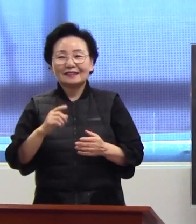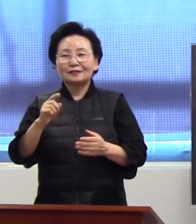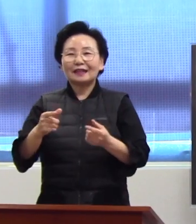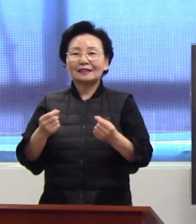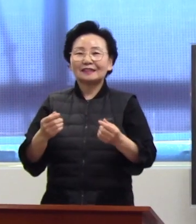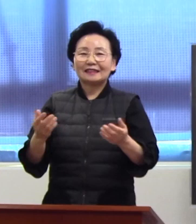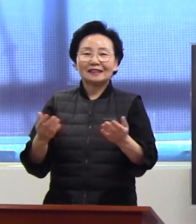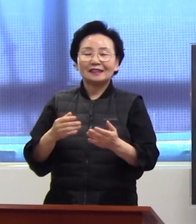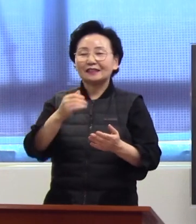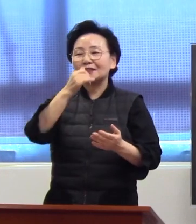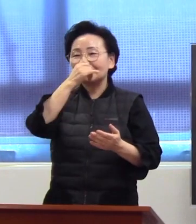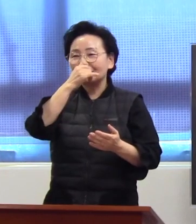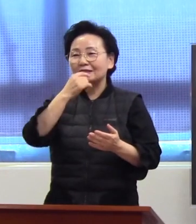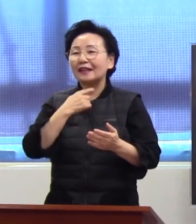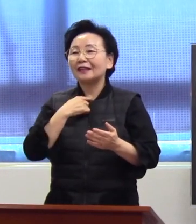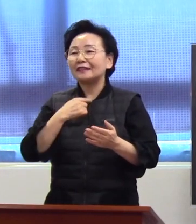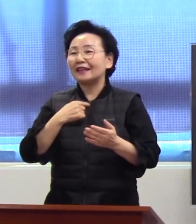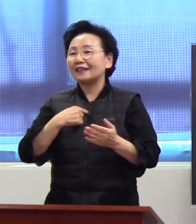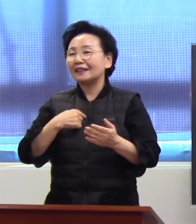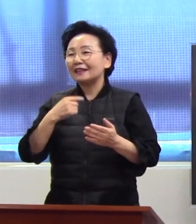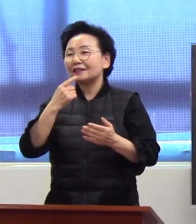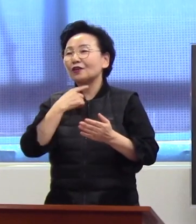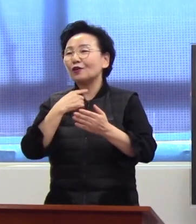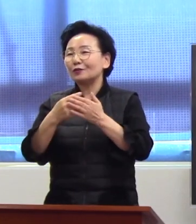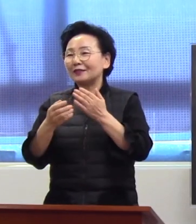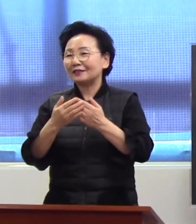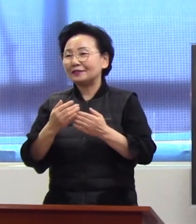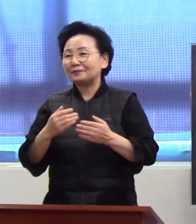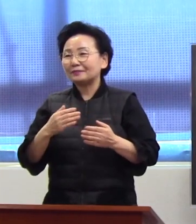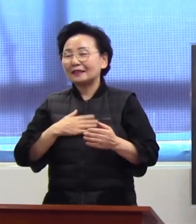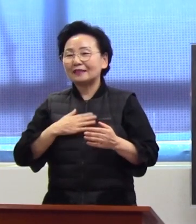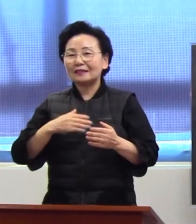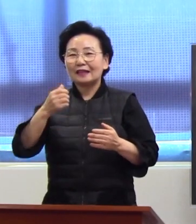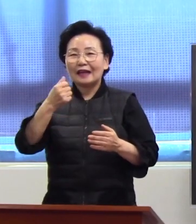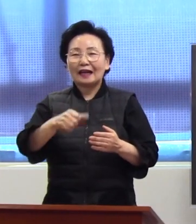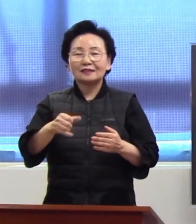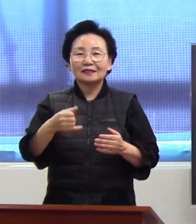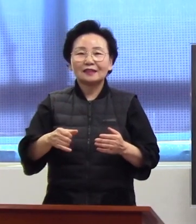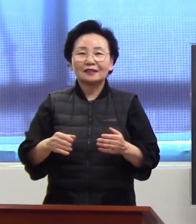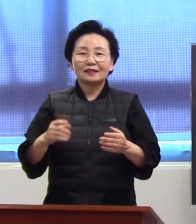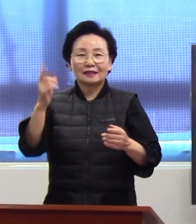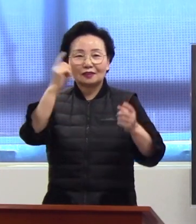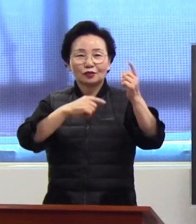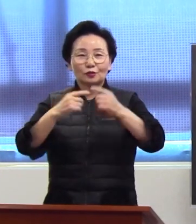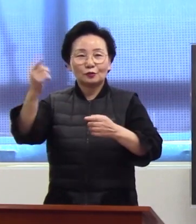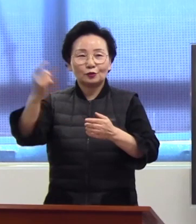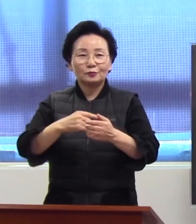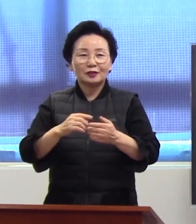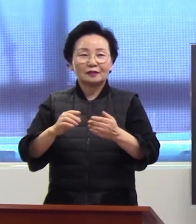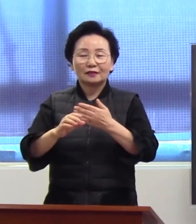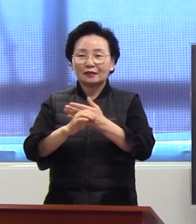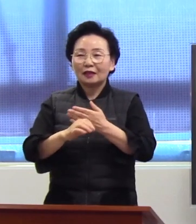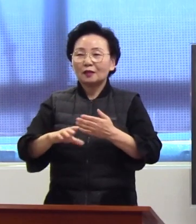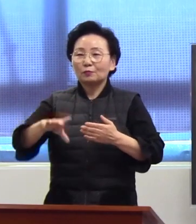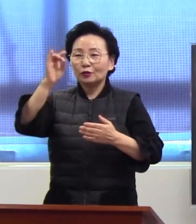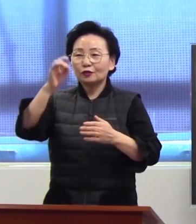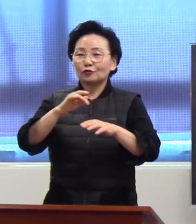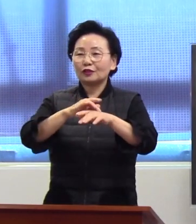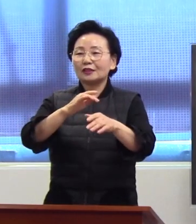그와 같은 일이 있었어요. 내 경험이. 나는 아들, 딸 이렇게 다쳐서 오면 먼저